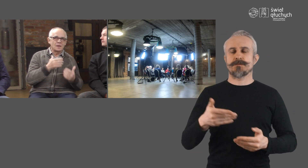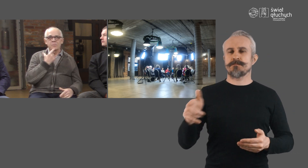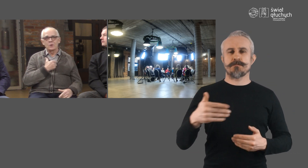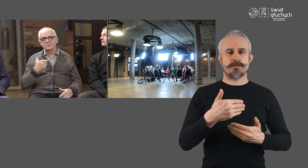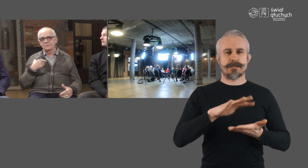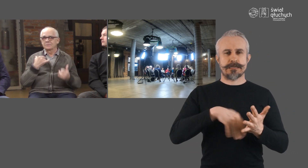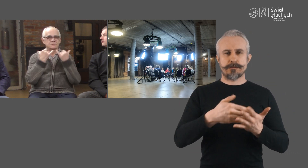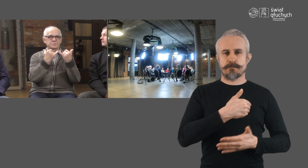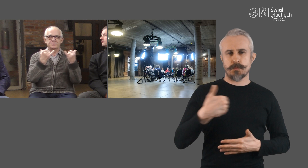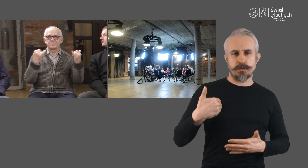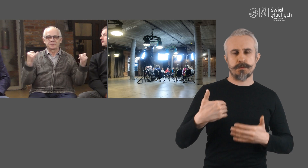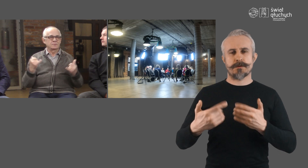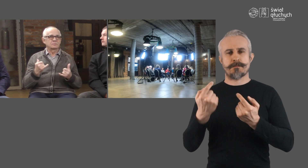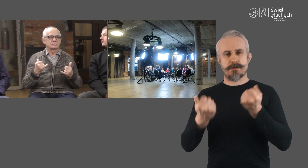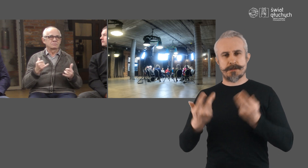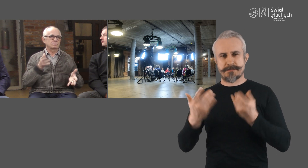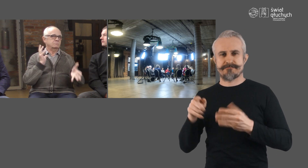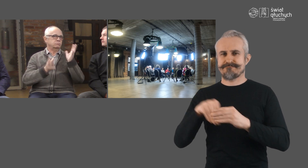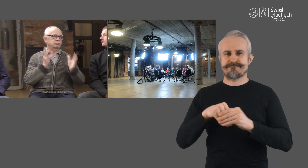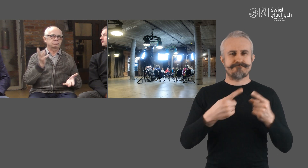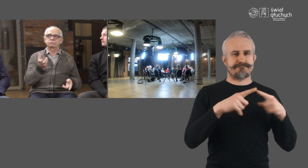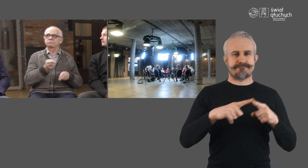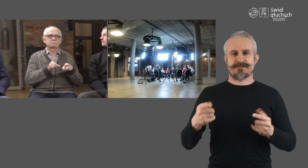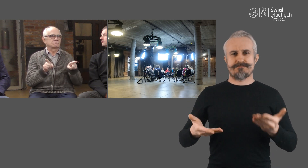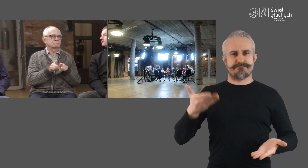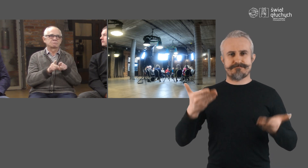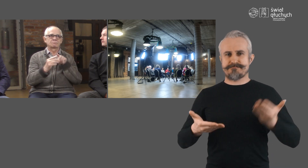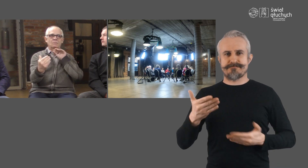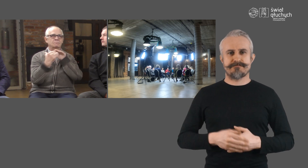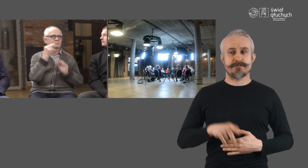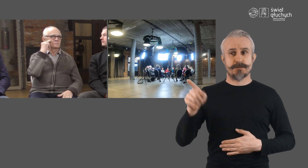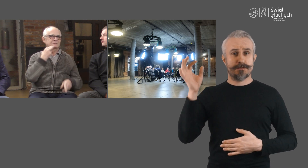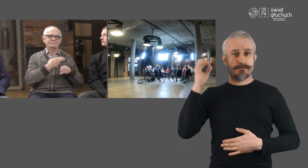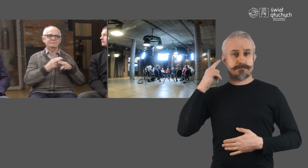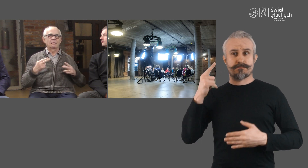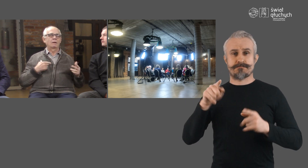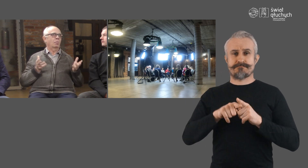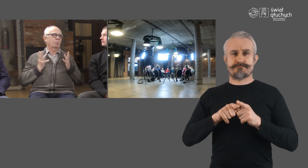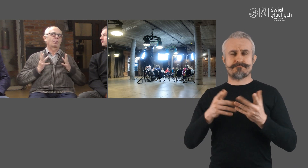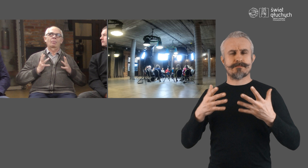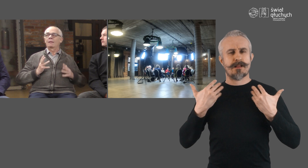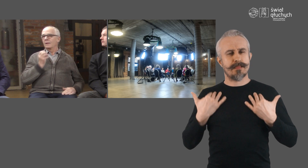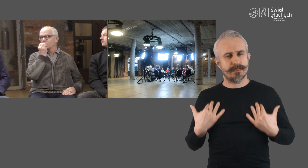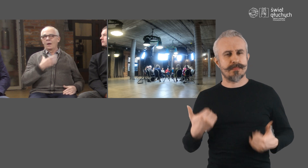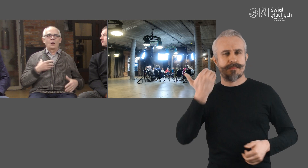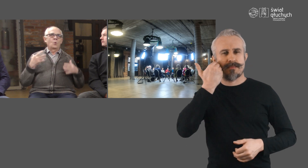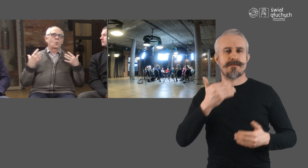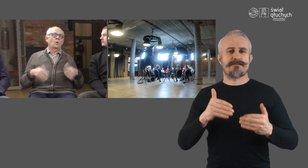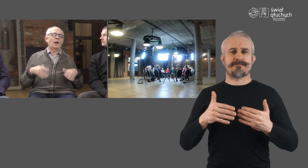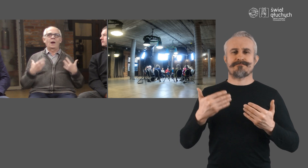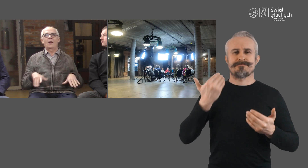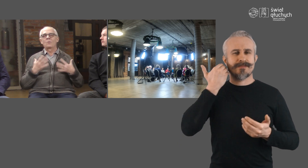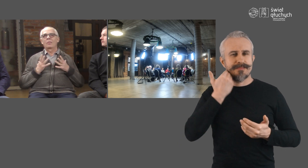Nauczyciele z języka polskiego, z matematyki migali tak samo jak głuche osoby. Było